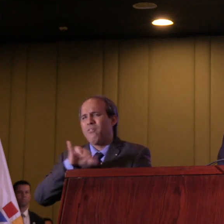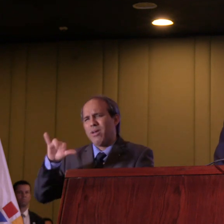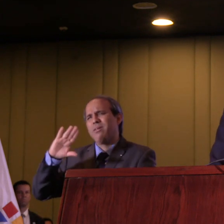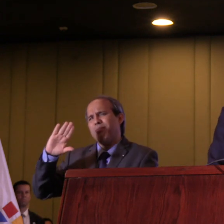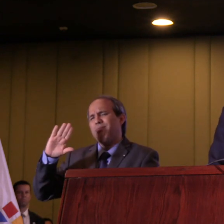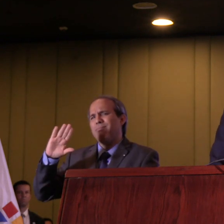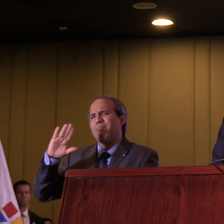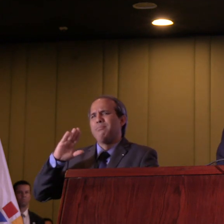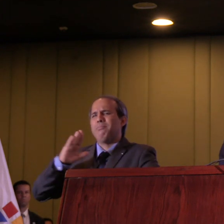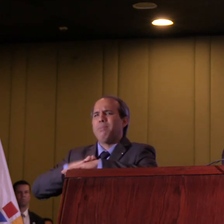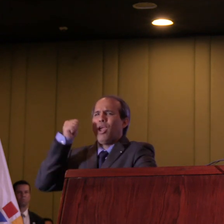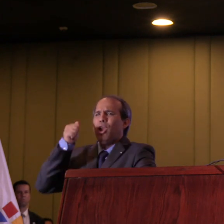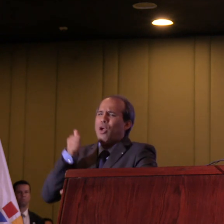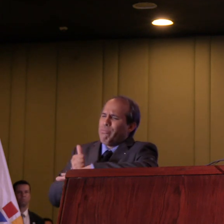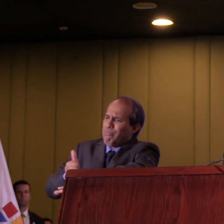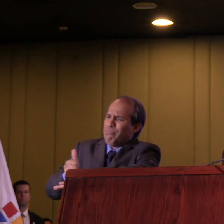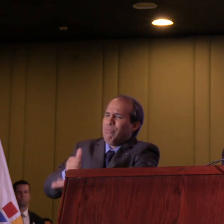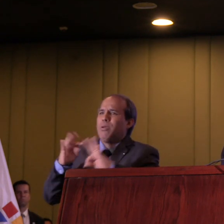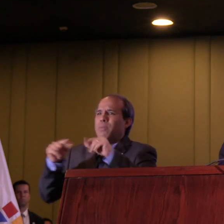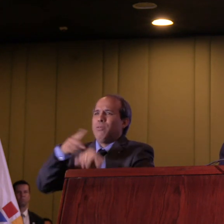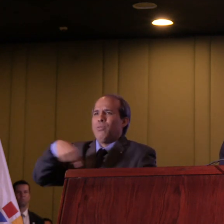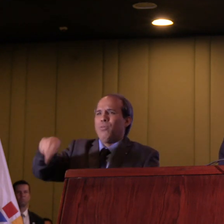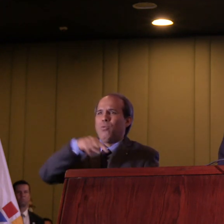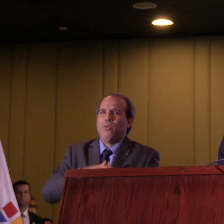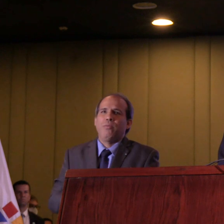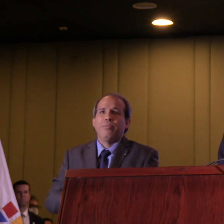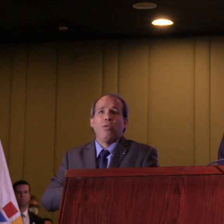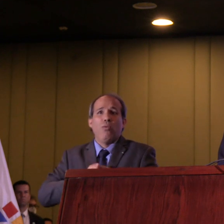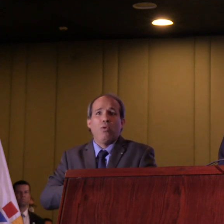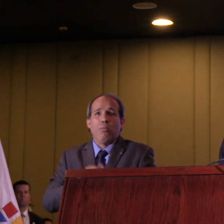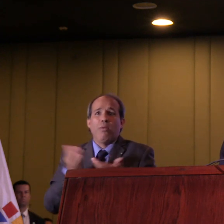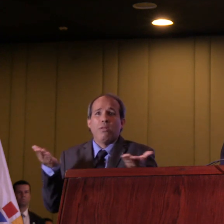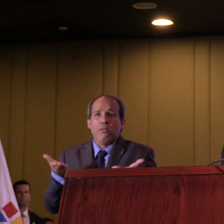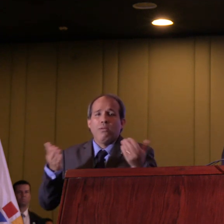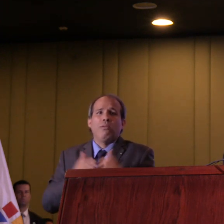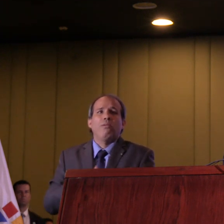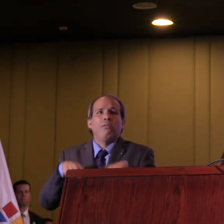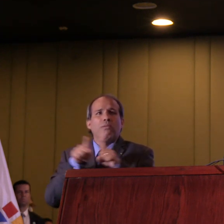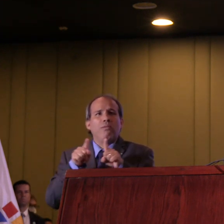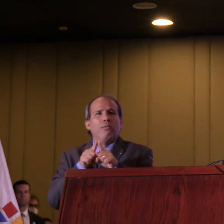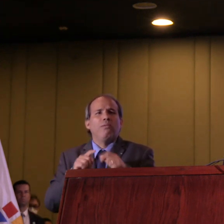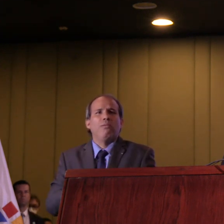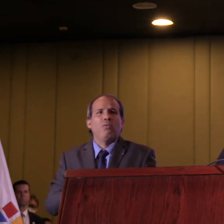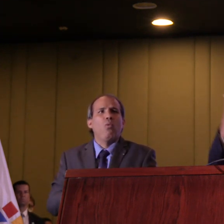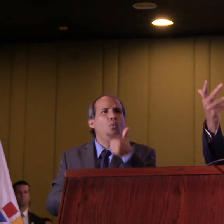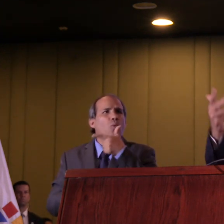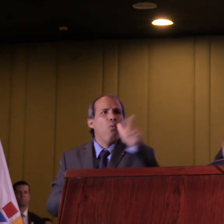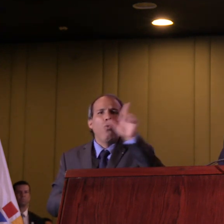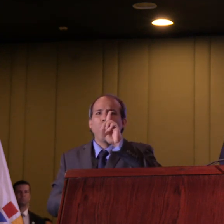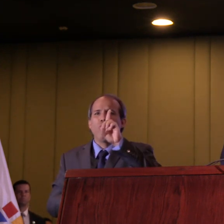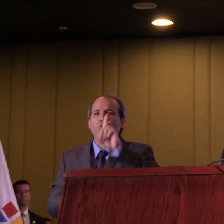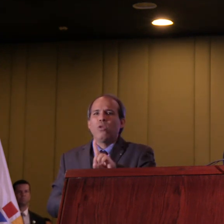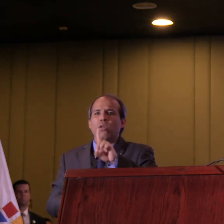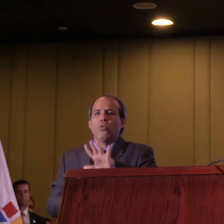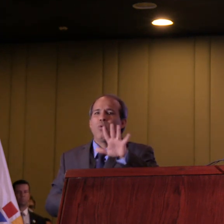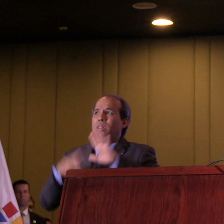especial, fantástico para todos nós. Cumprimento aqui, nesse momento, também o outro diretor